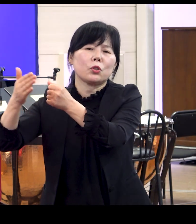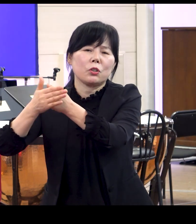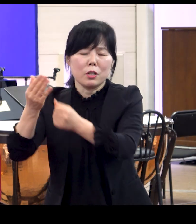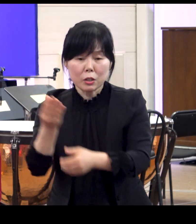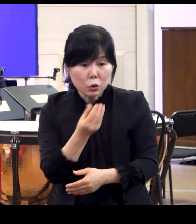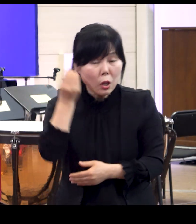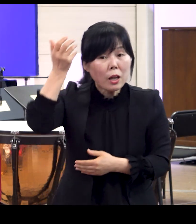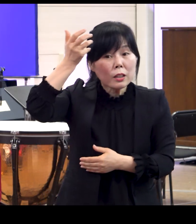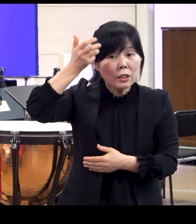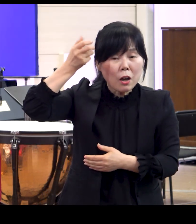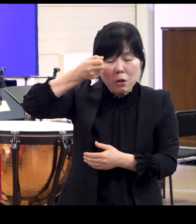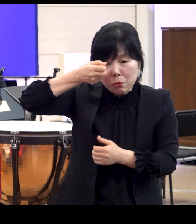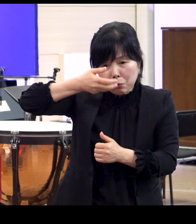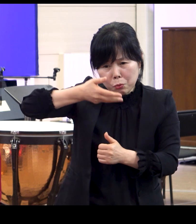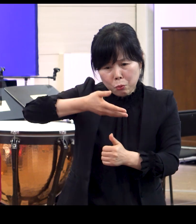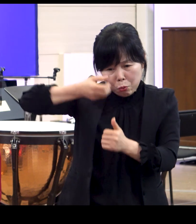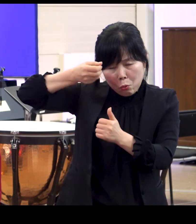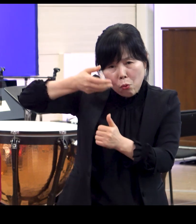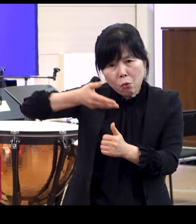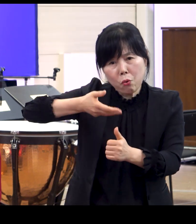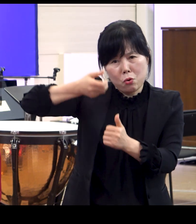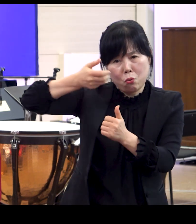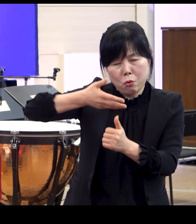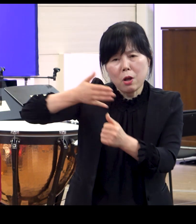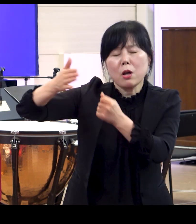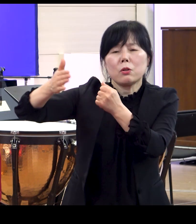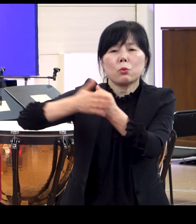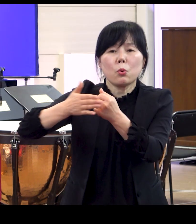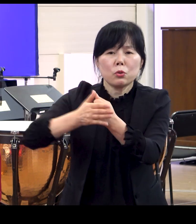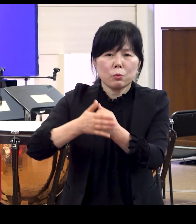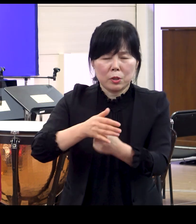하나님께서 생기를 불어넣으시는